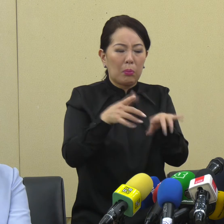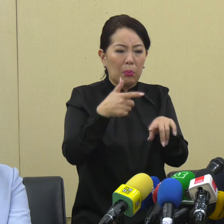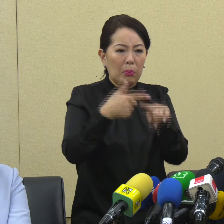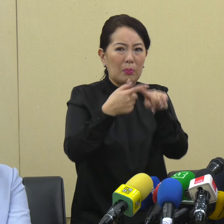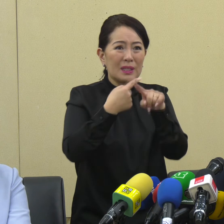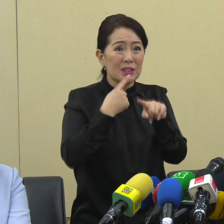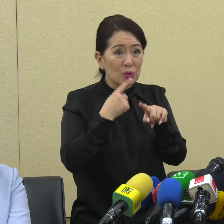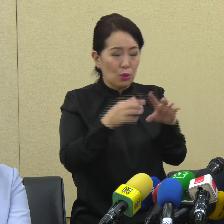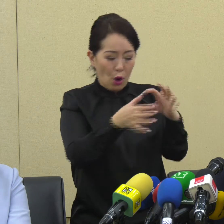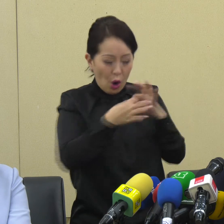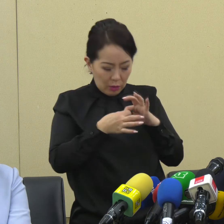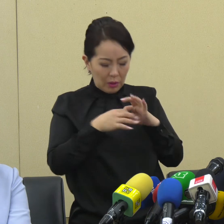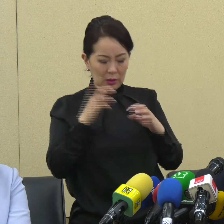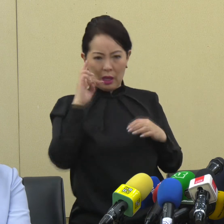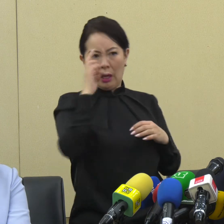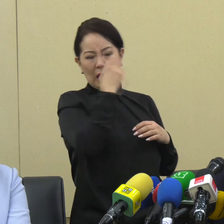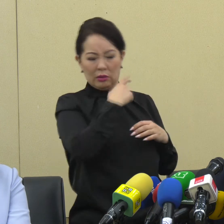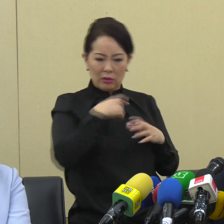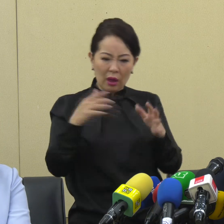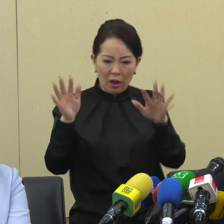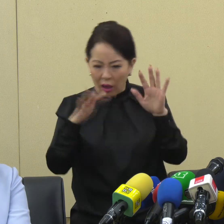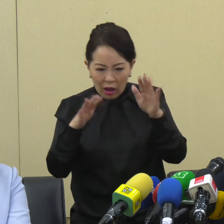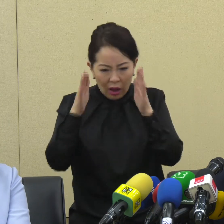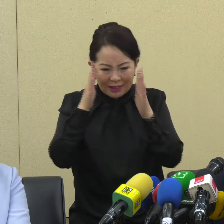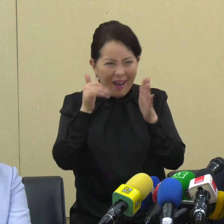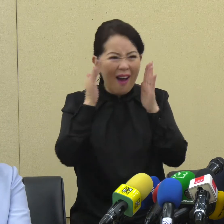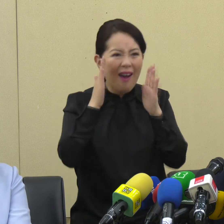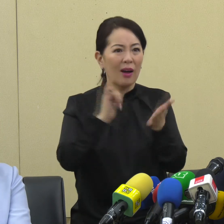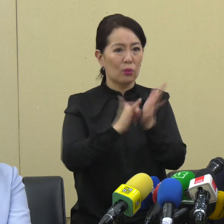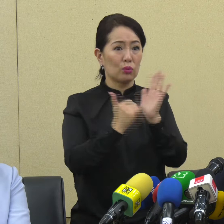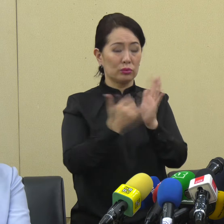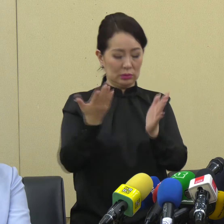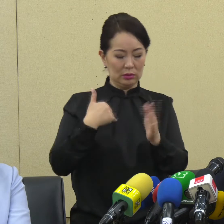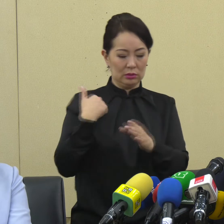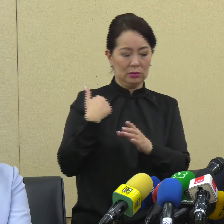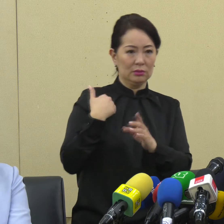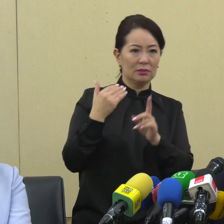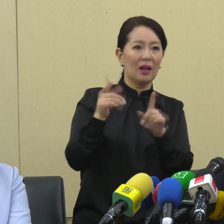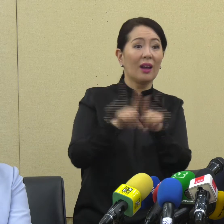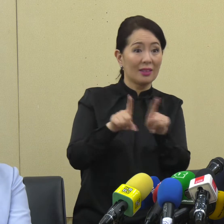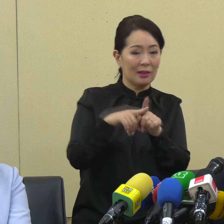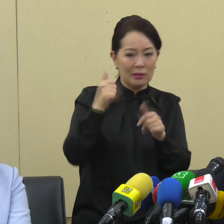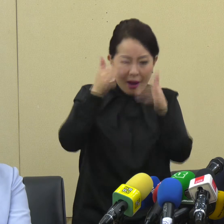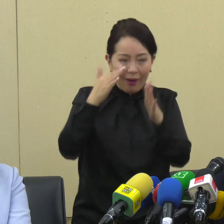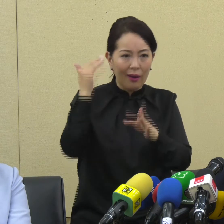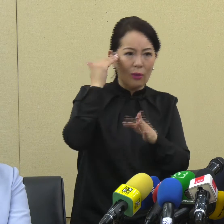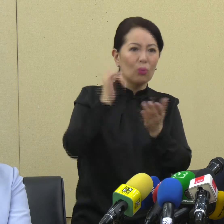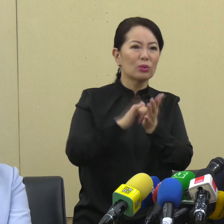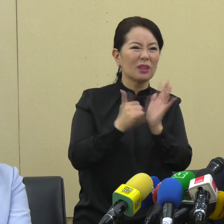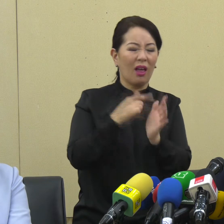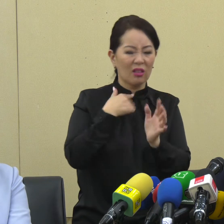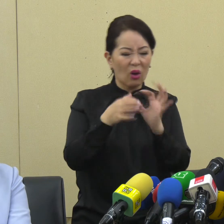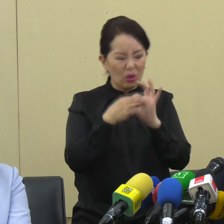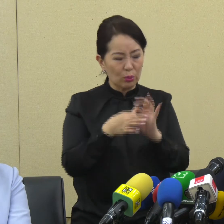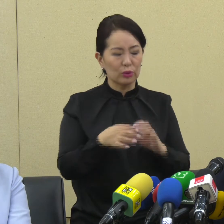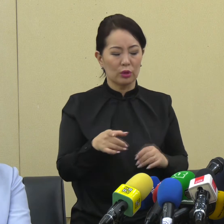байгаа байдал нь бидрийг бол одоо анхааралтай байгаа ч гэдэг ийм дохио өгч байгаа. А мөн томоогийн улирлаар авдаг арга